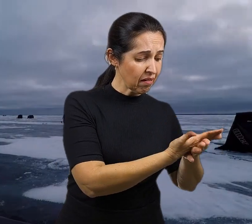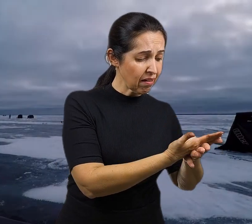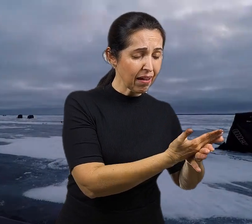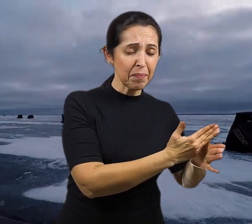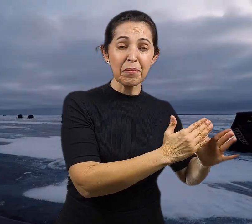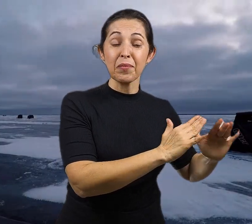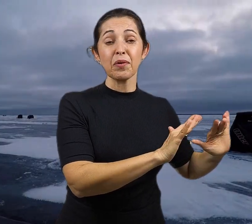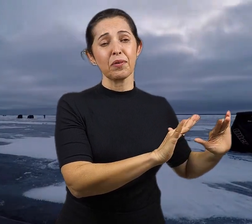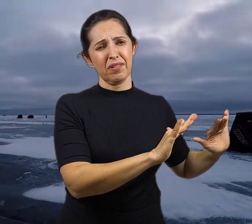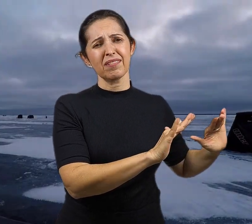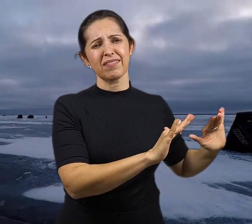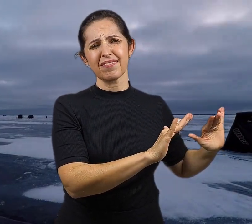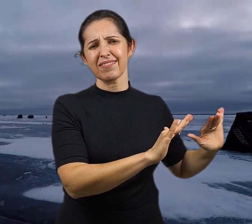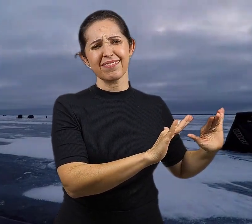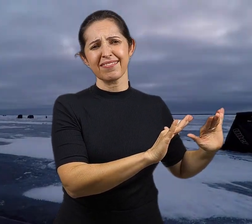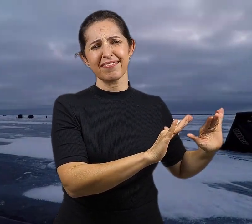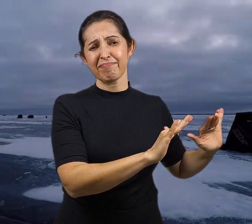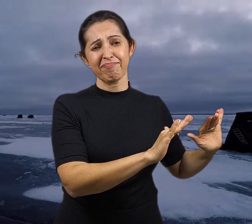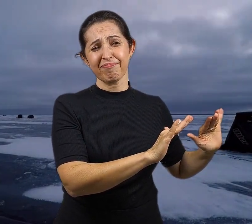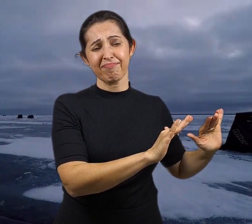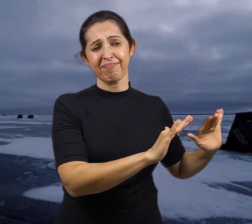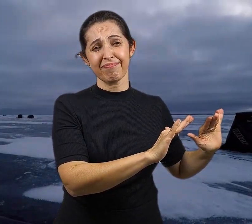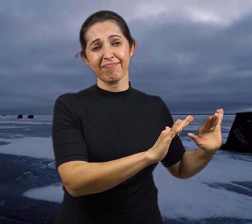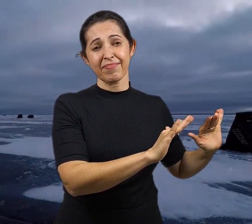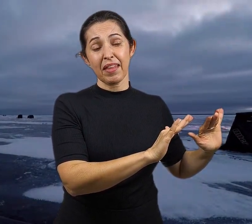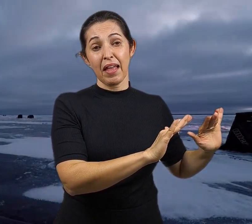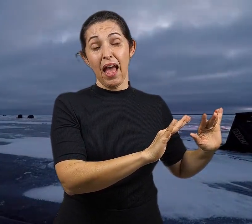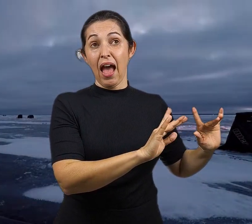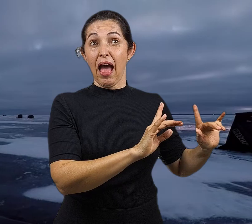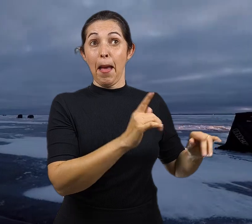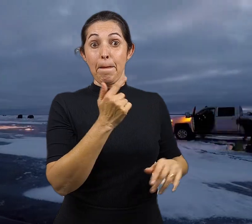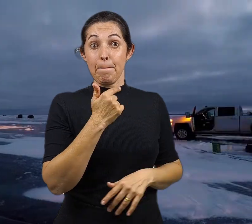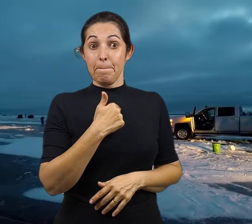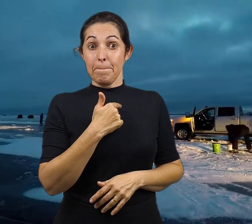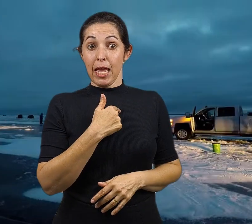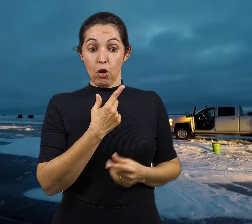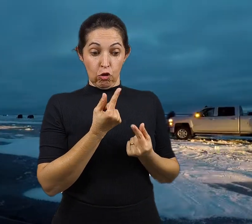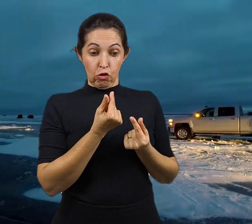mas e a minha poupança, e o meu dinheiro, e as construções, tudo vai ficar.